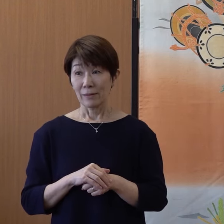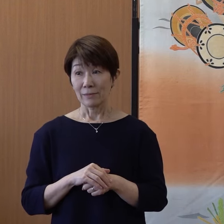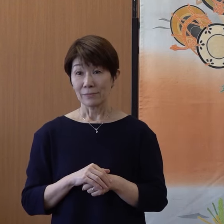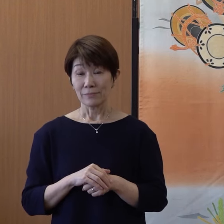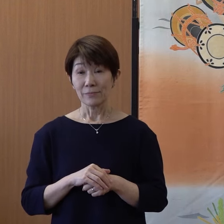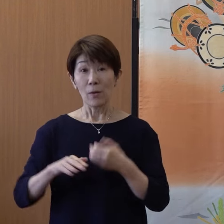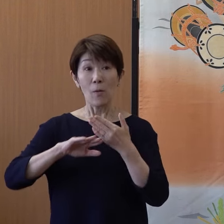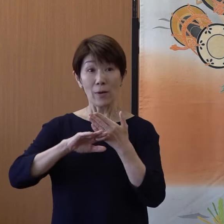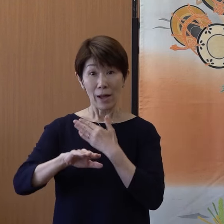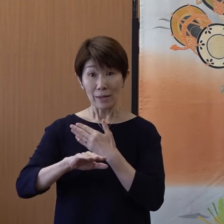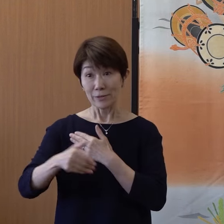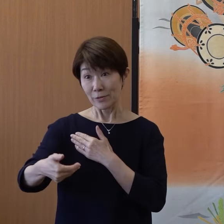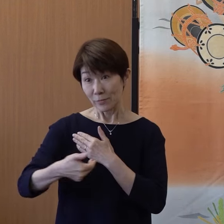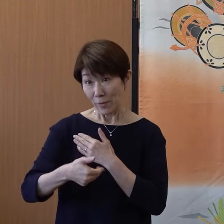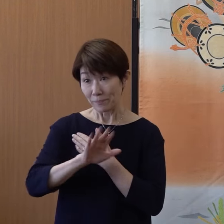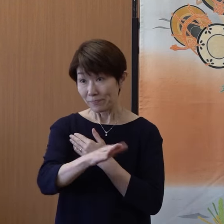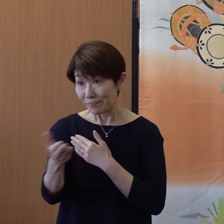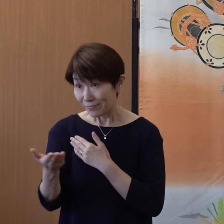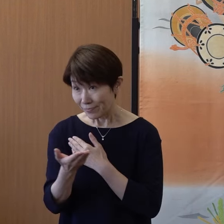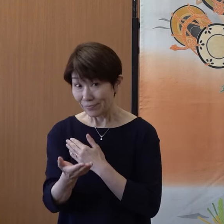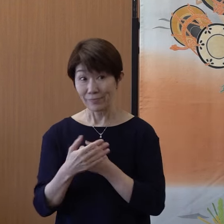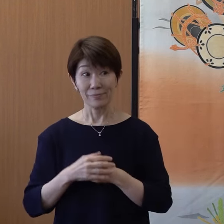その他質問ございますでしょうか。